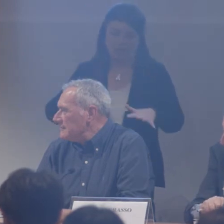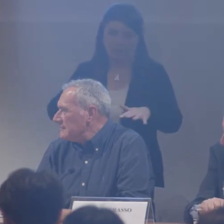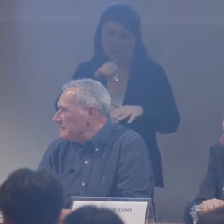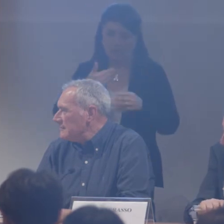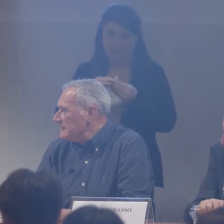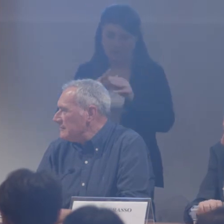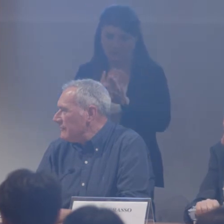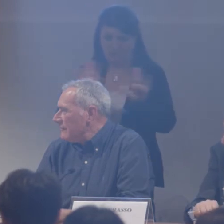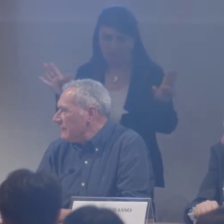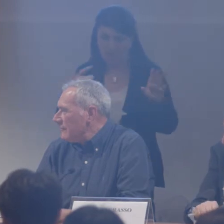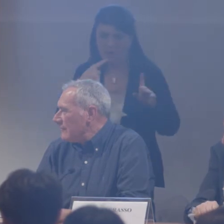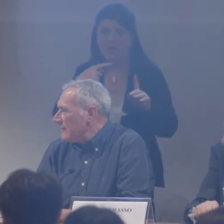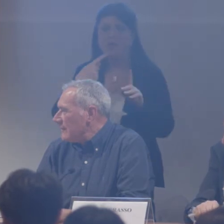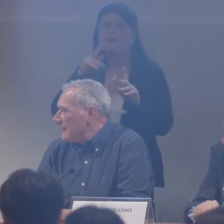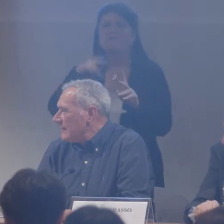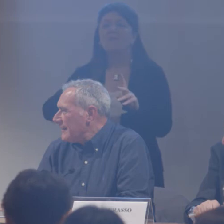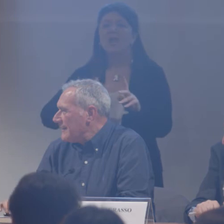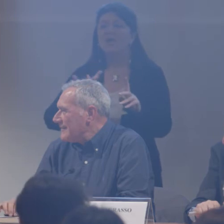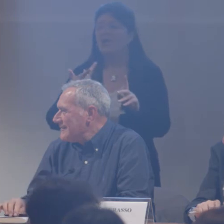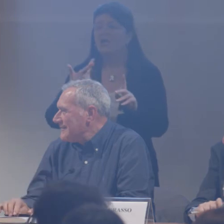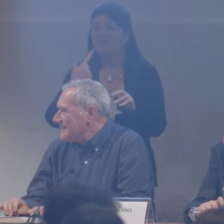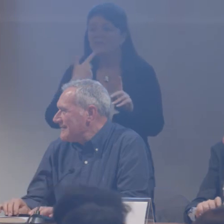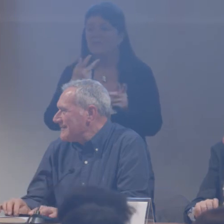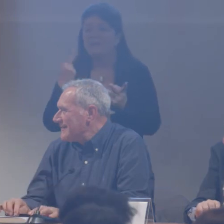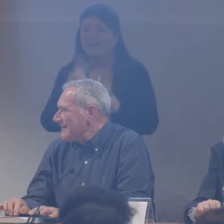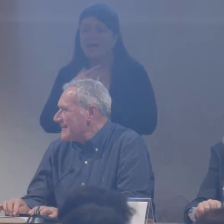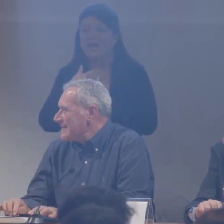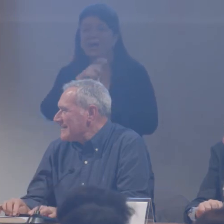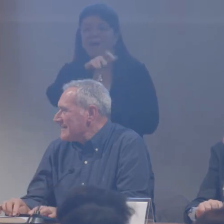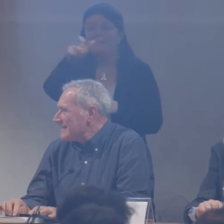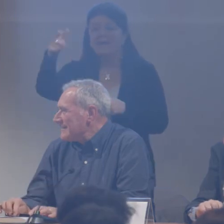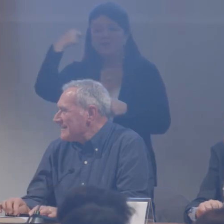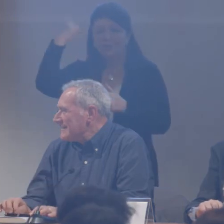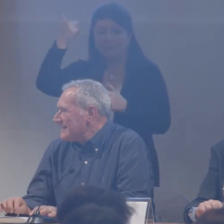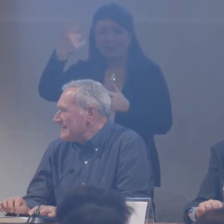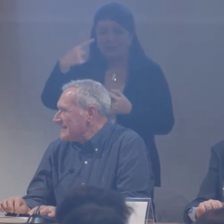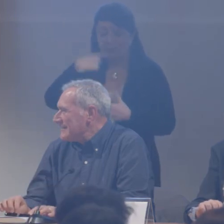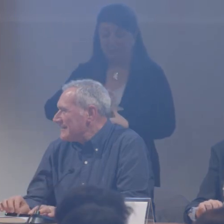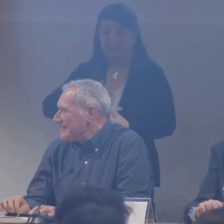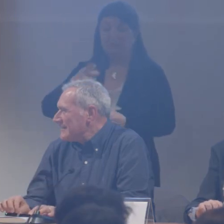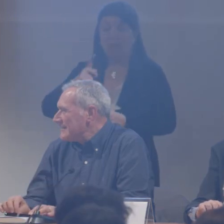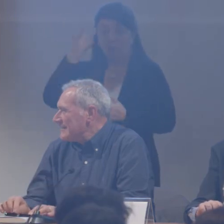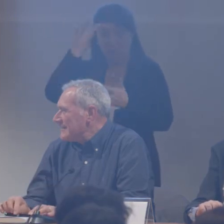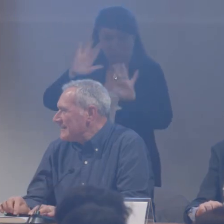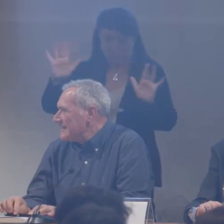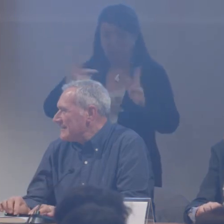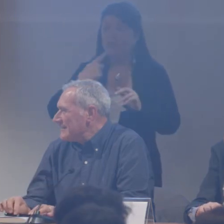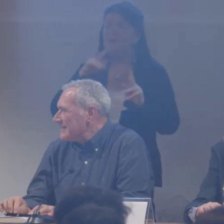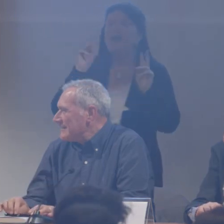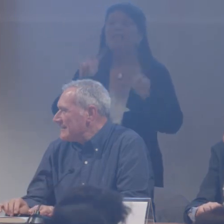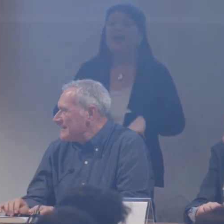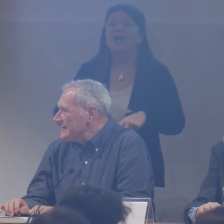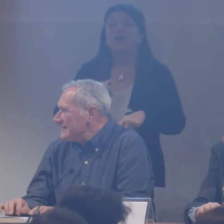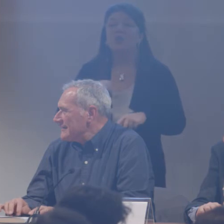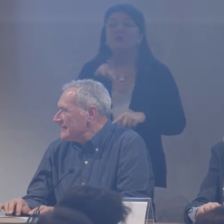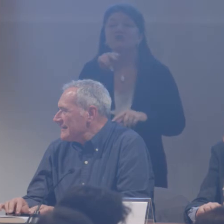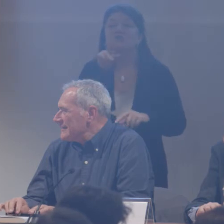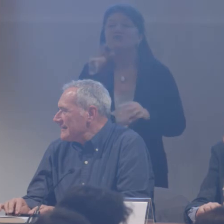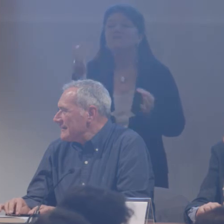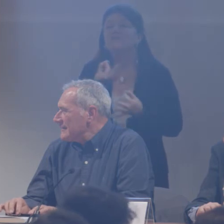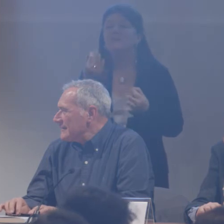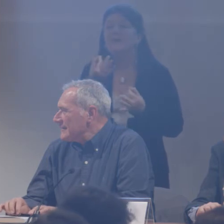dove invitano gente molto intelligente, non so come hanno invitato me, E io ci tengo sempre, noi ragazzi